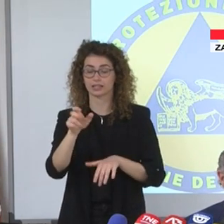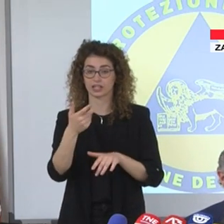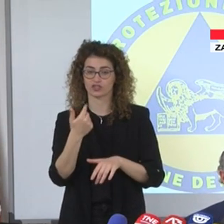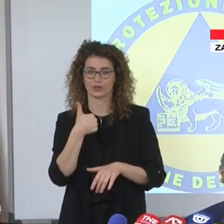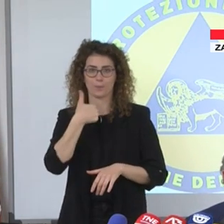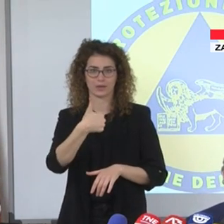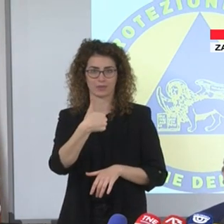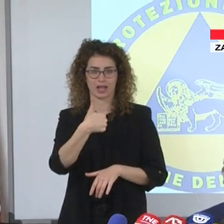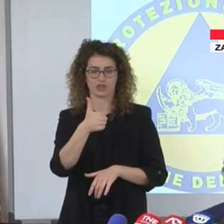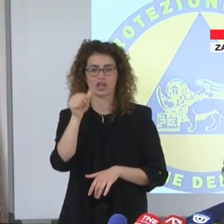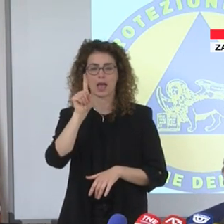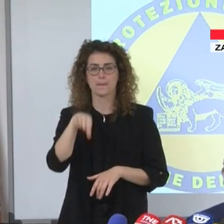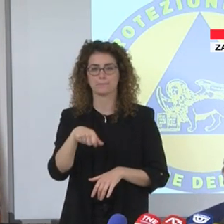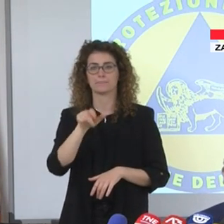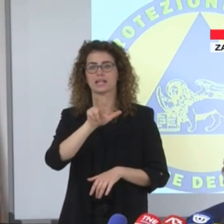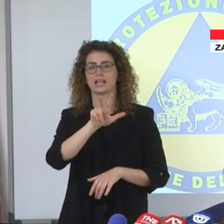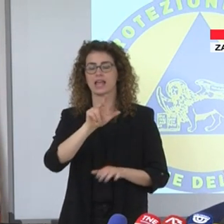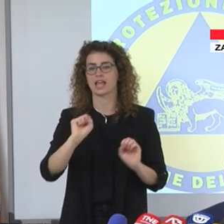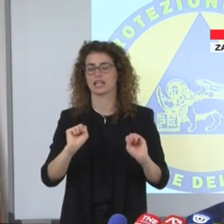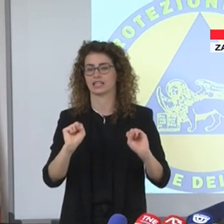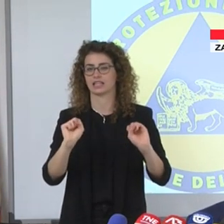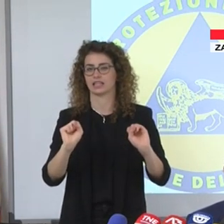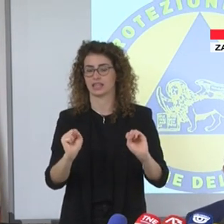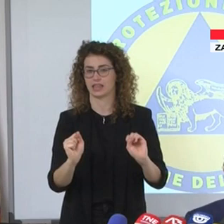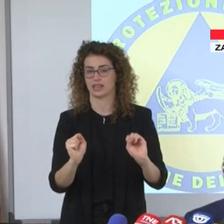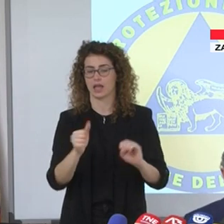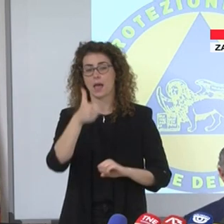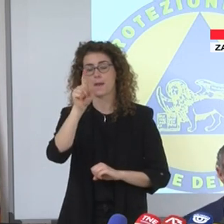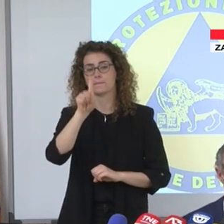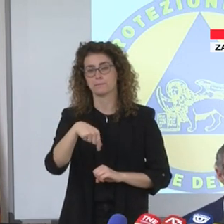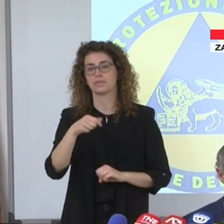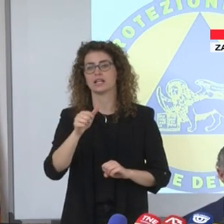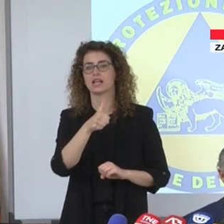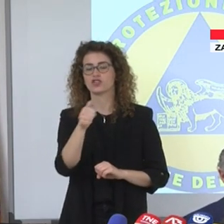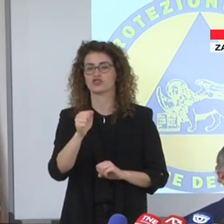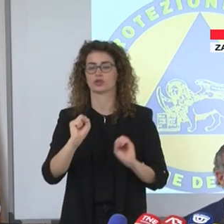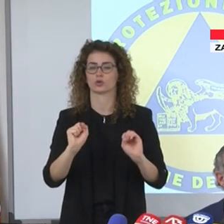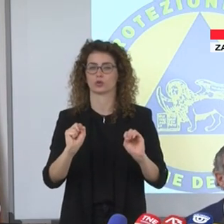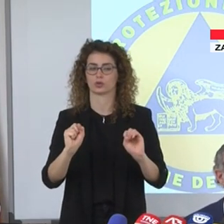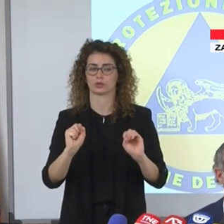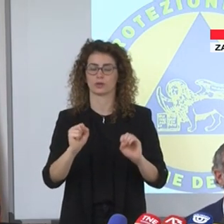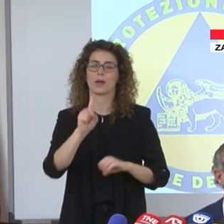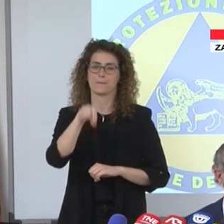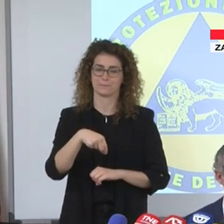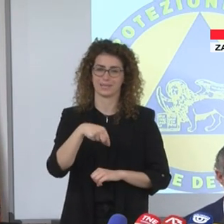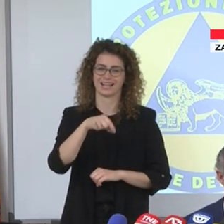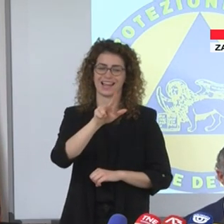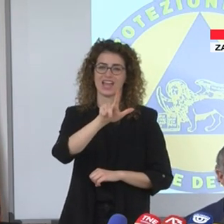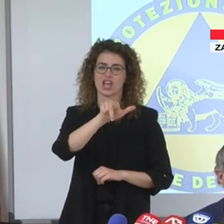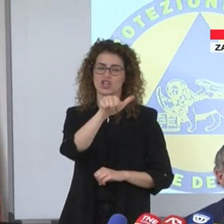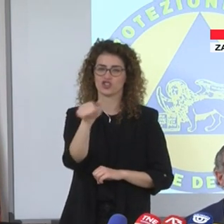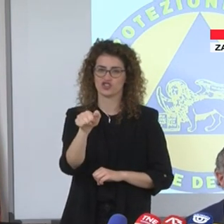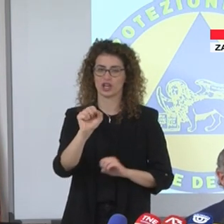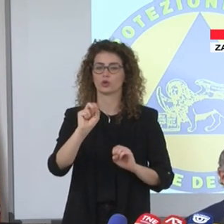1113 condivisioni, voi sapete cosa vuol dire? Che viene rimbalzato in 1113 altre bacheche, scusate, 1120